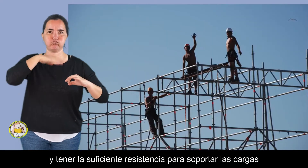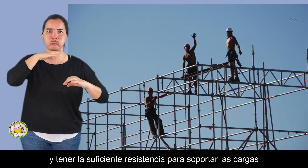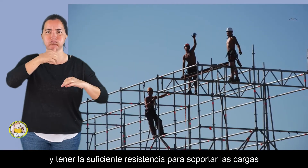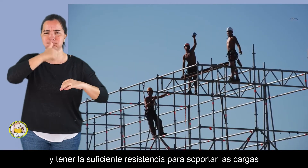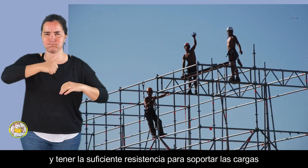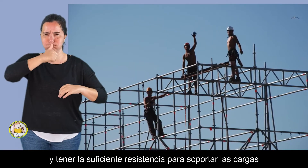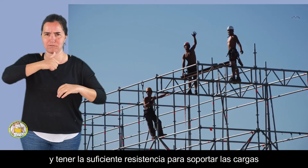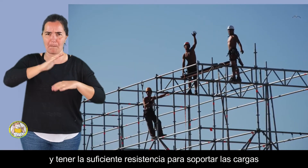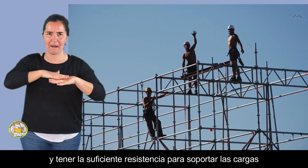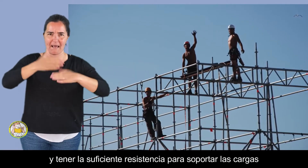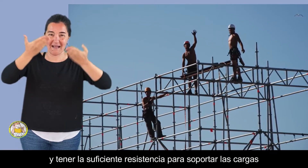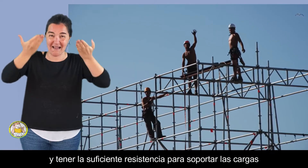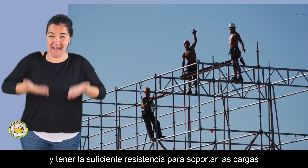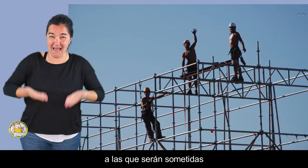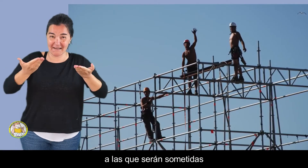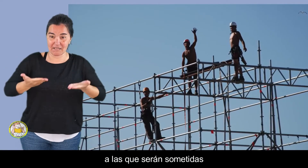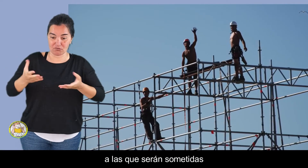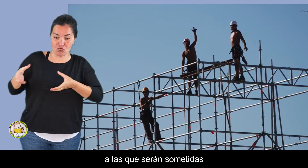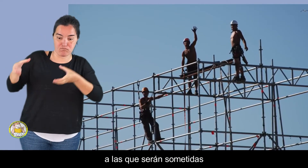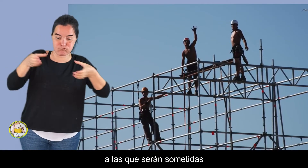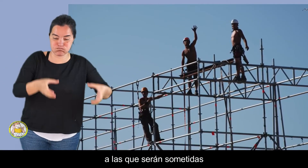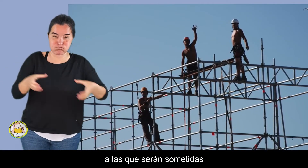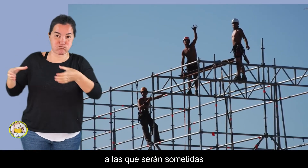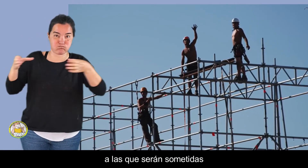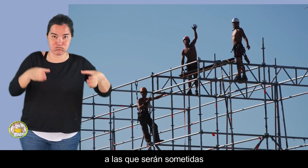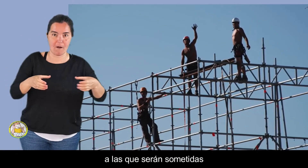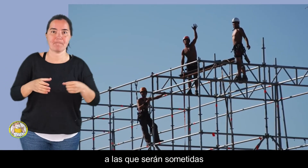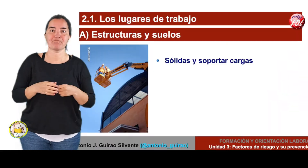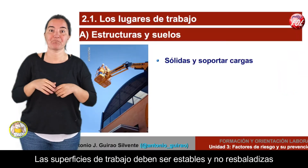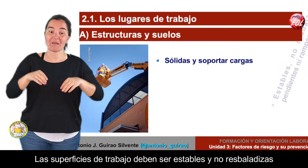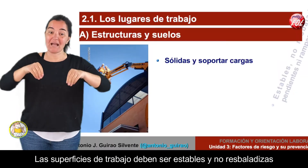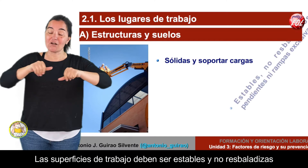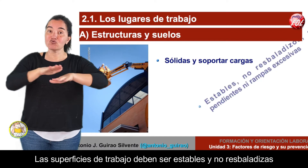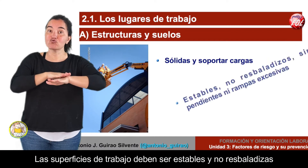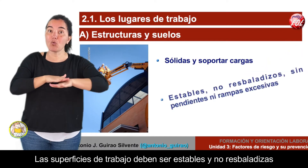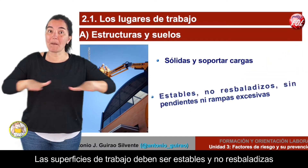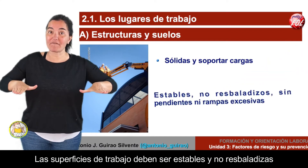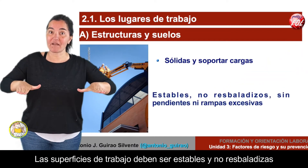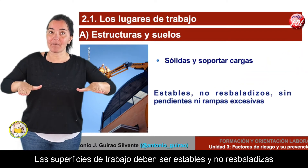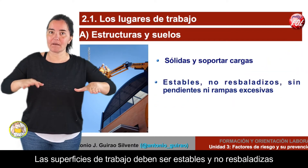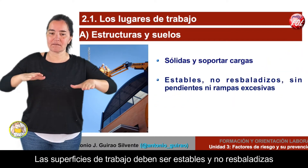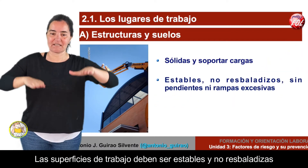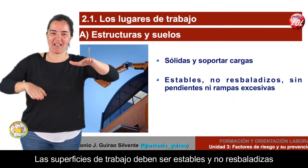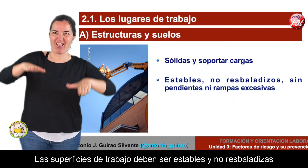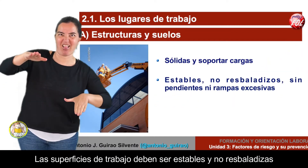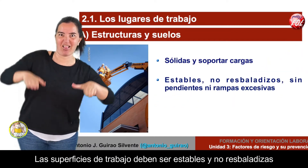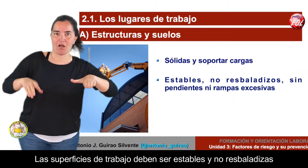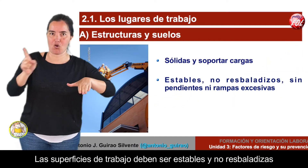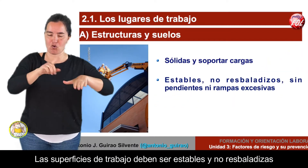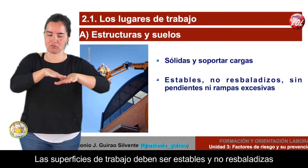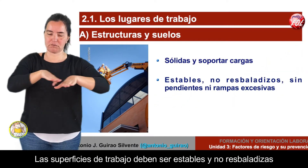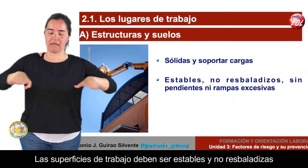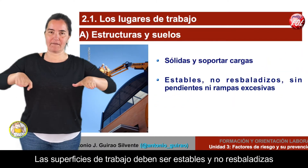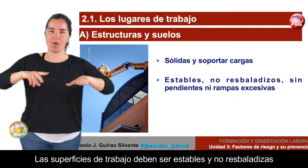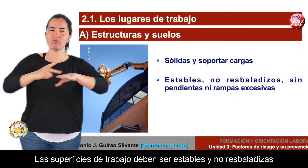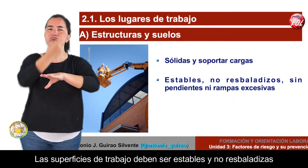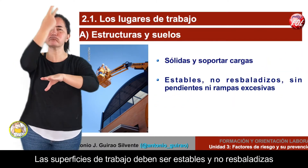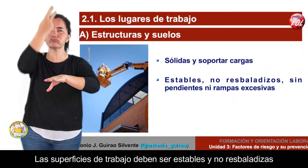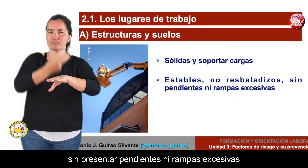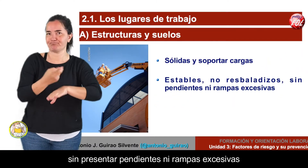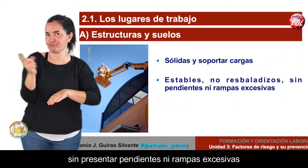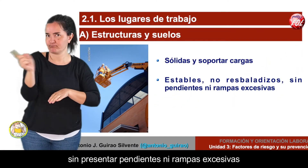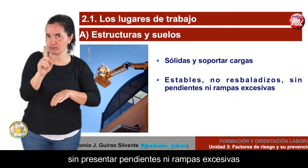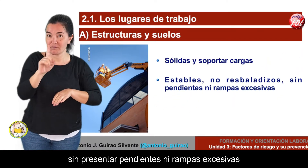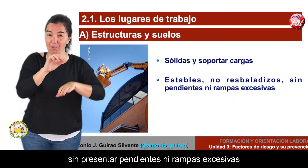suficiente resistencia para soportar las cargas a las que serán sometidas. Las superficies de trabajo deben ser estables y no